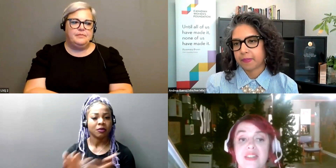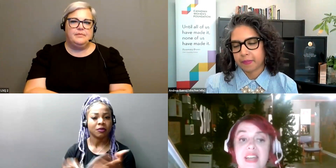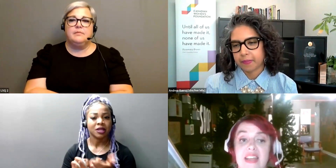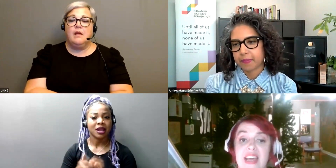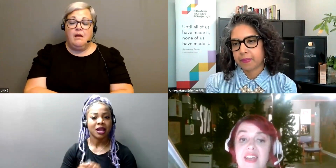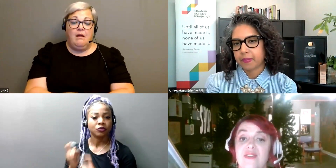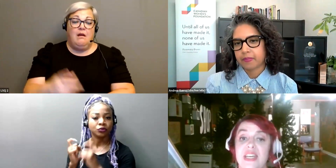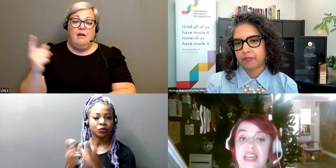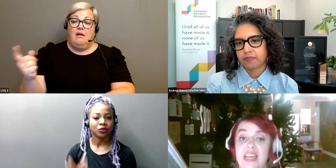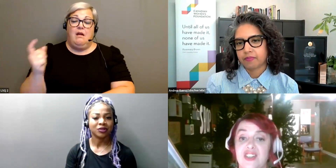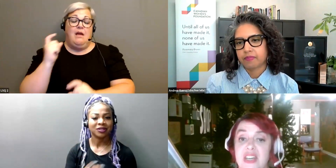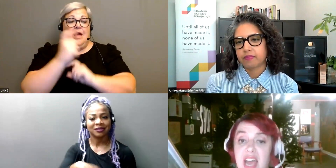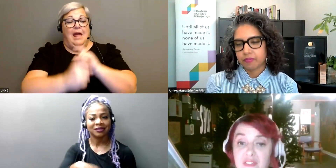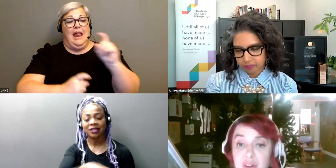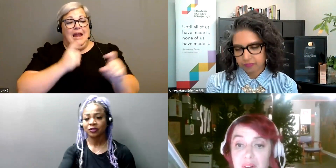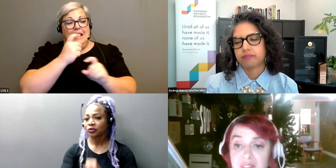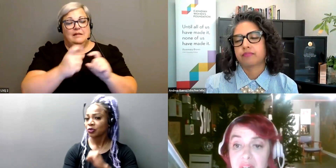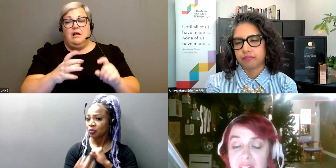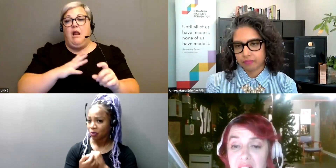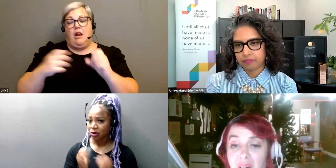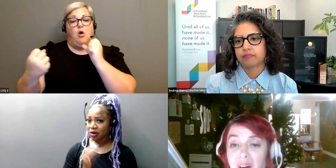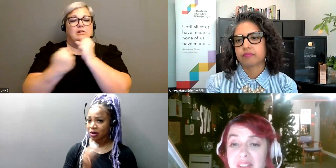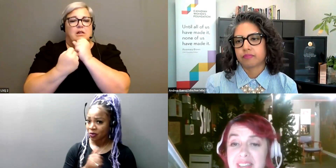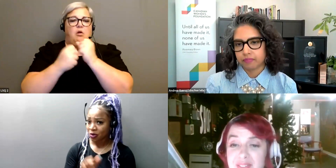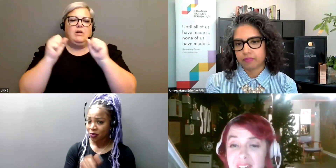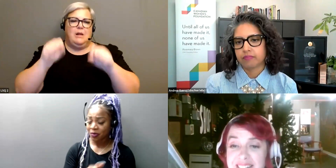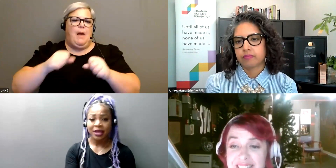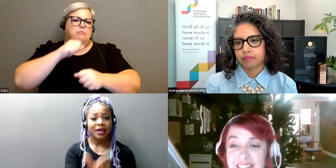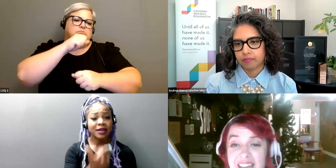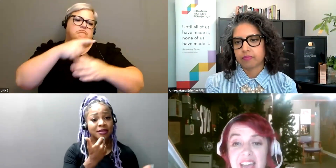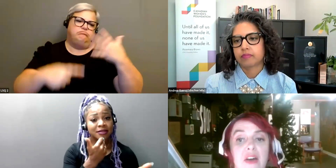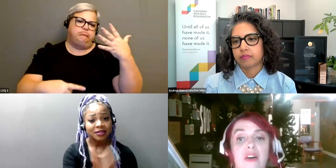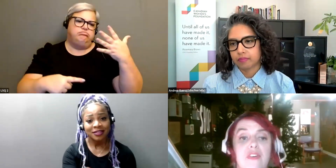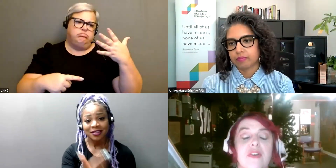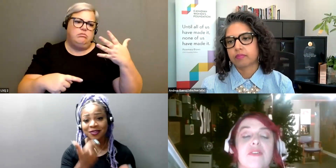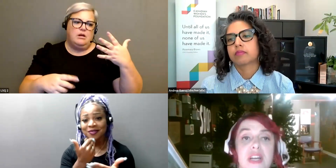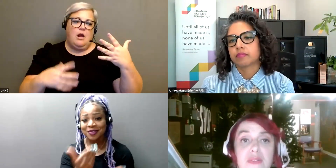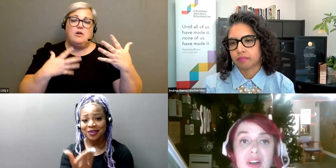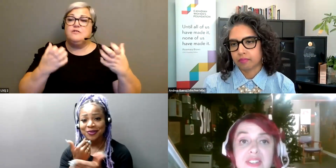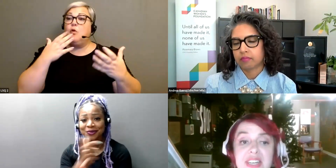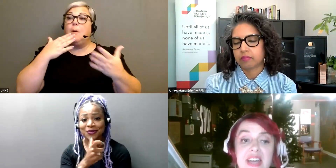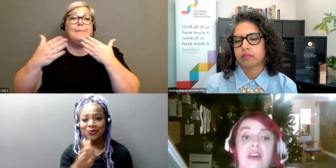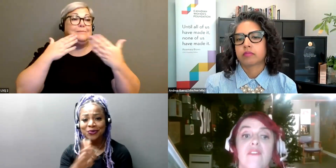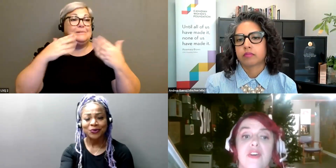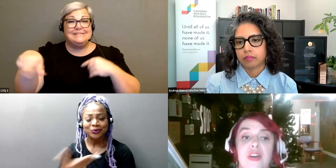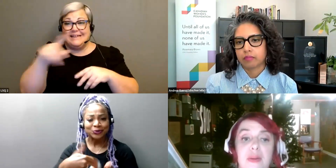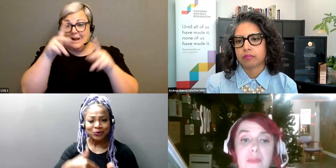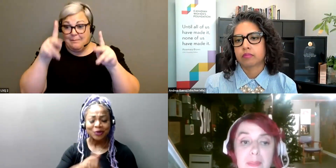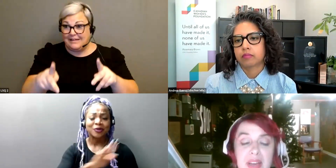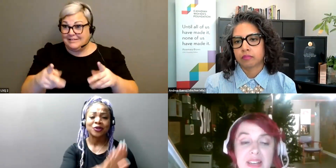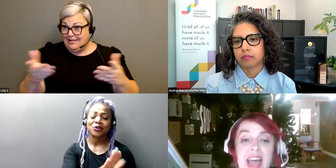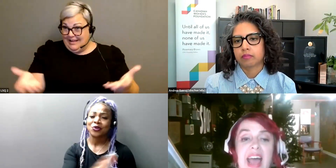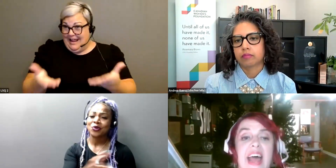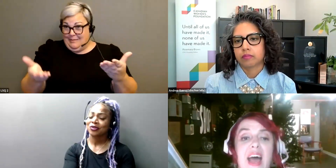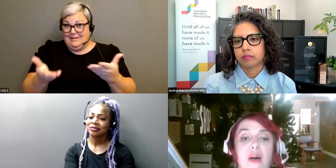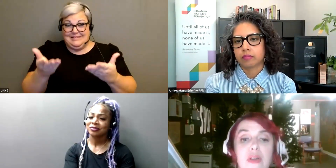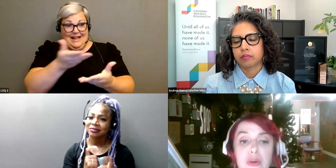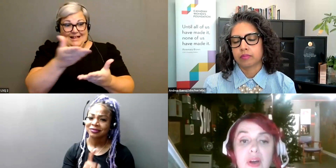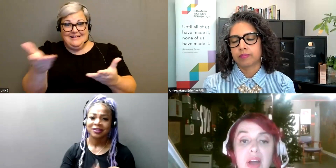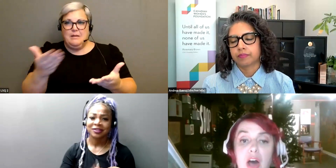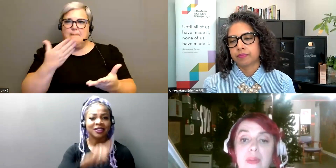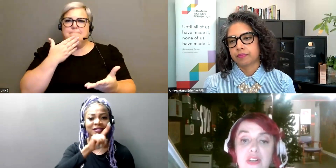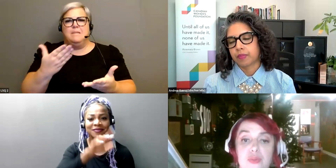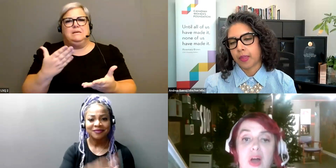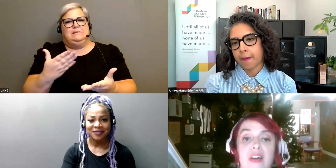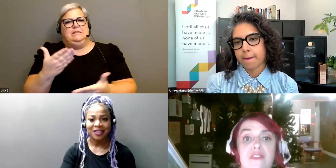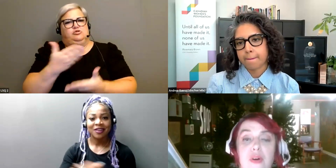Alors, les donateurs nous soutiennent de différentes façons. Et j'aimerais remercier toutes les personnes ici présentes. Merci pour votre